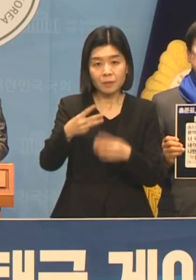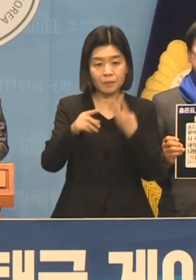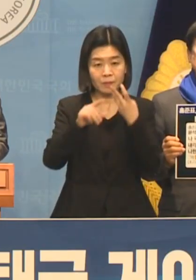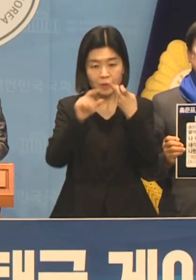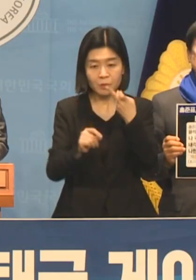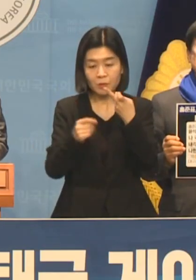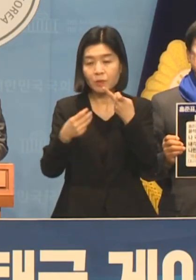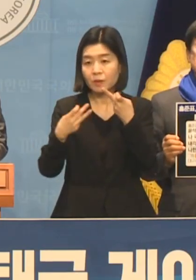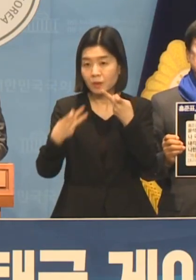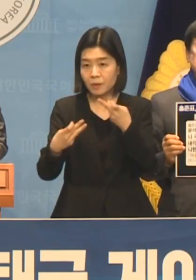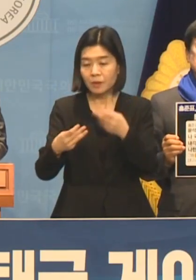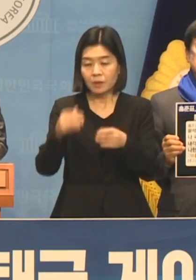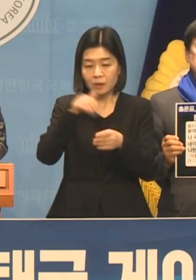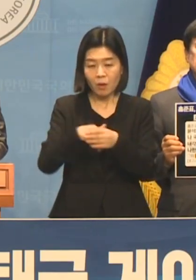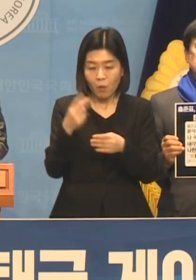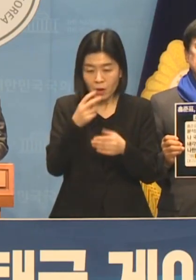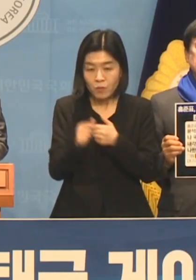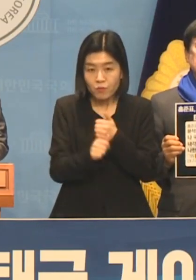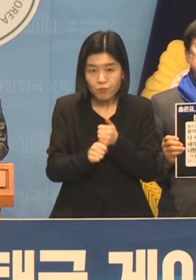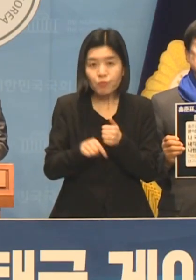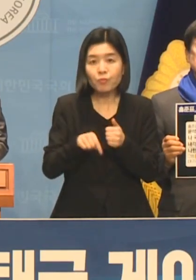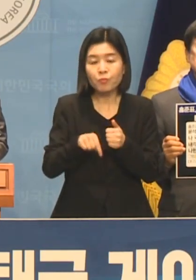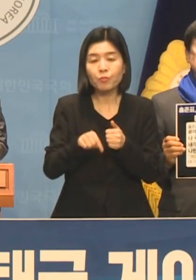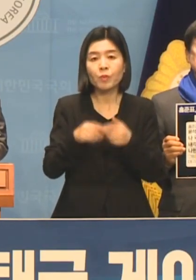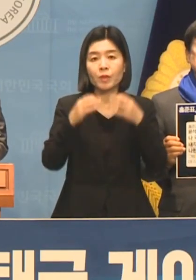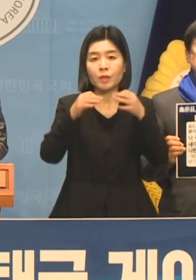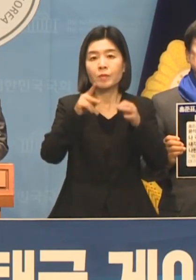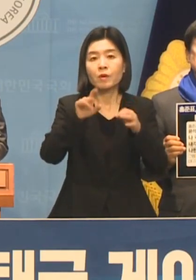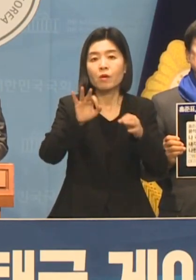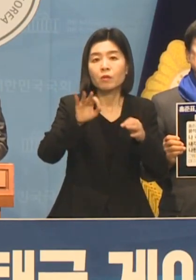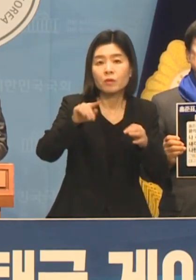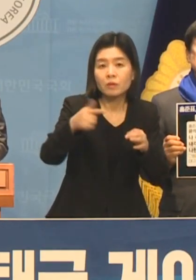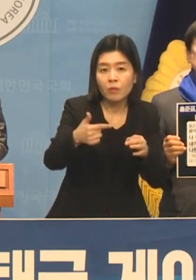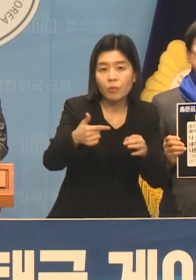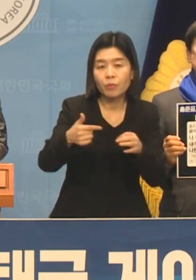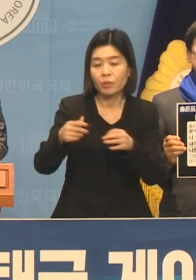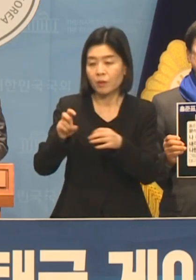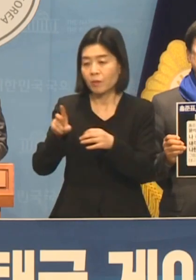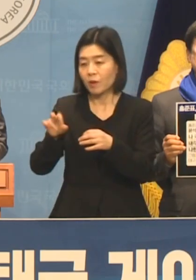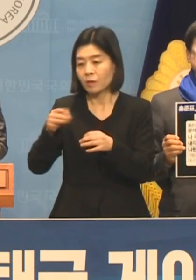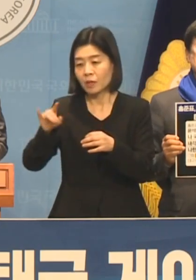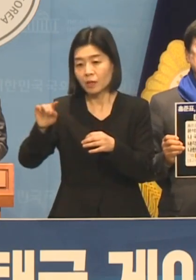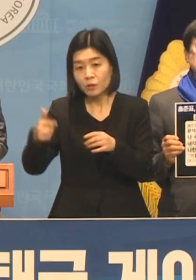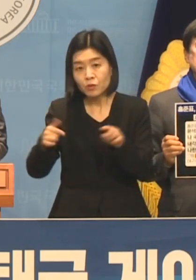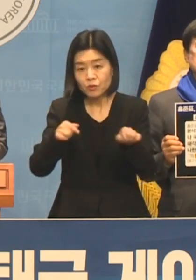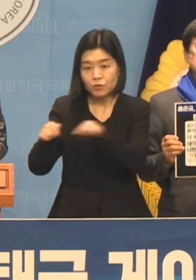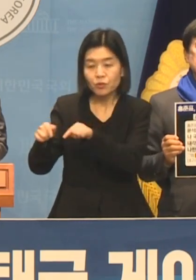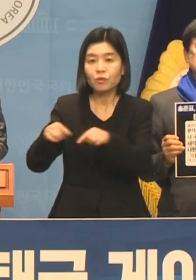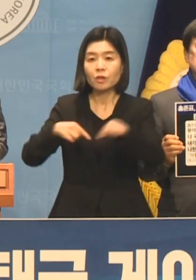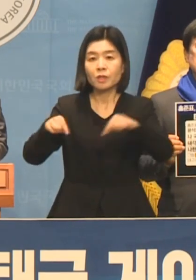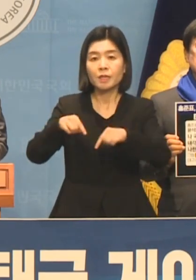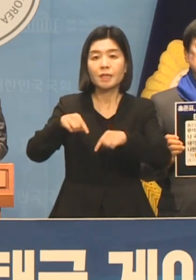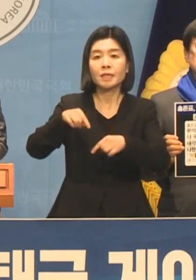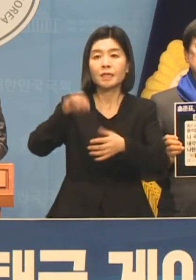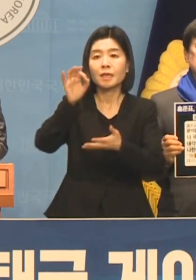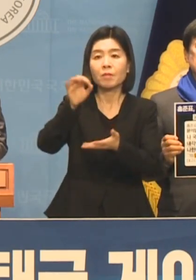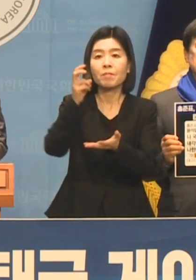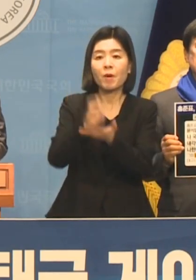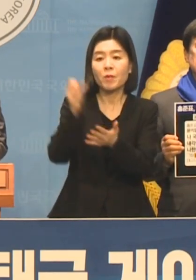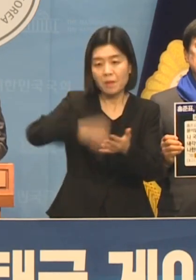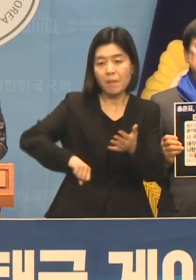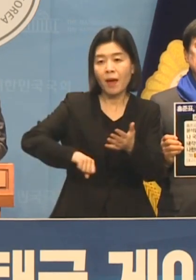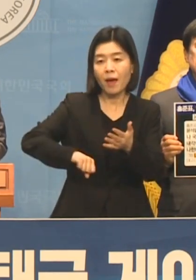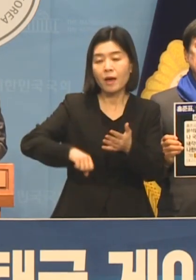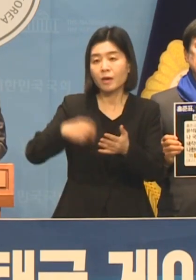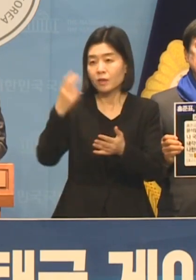13일 선관위에서 김영선, 명태균을 정치자금법 위반 혐의로 검찰에 수사 의뢰한 이후에 명태균이